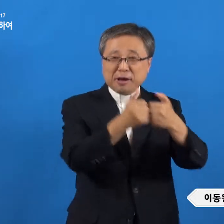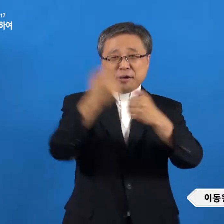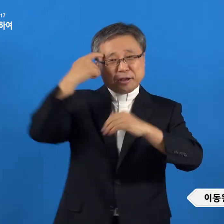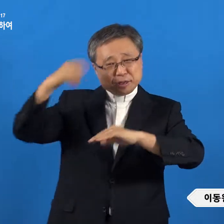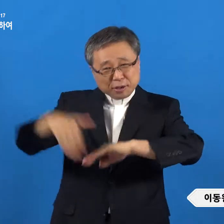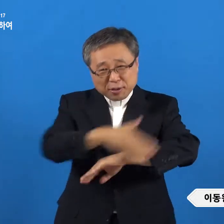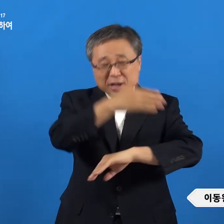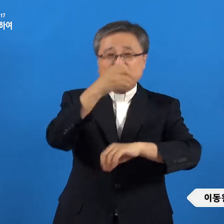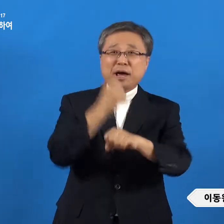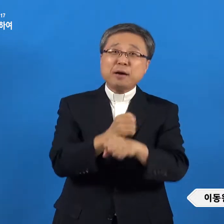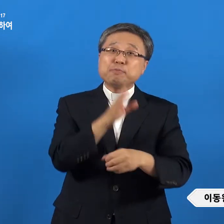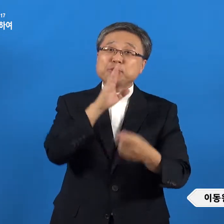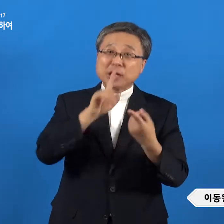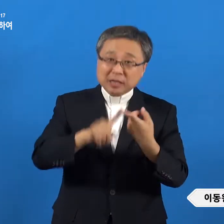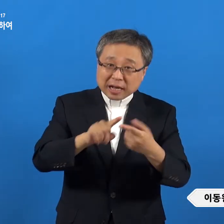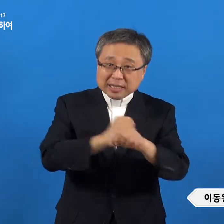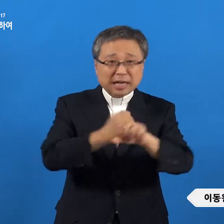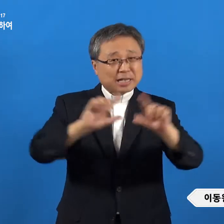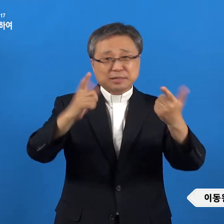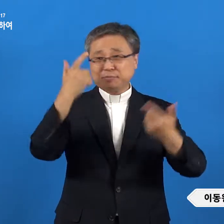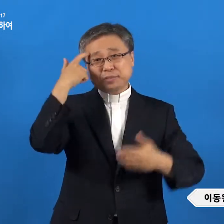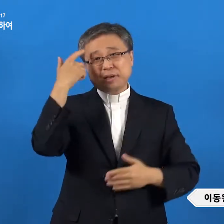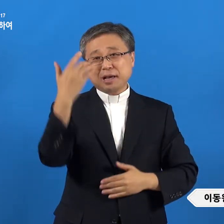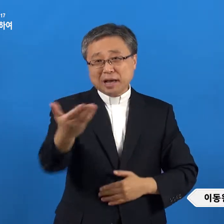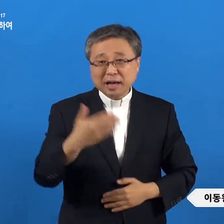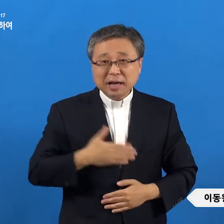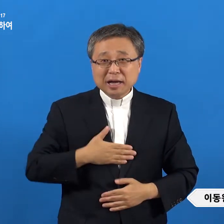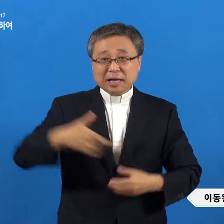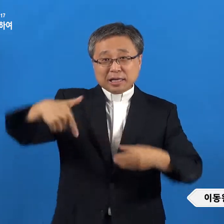계획함이 당연하지 않겠습니까? 기독교 역사 속에는